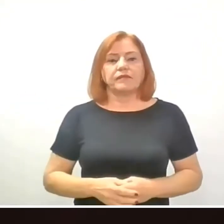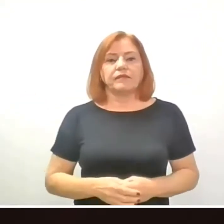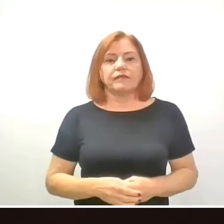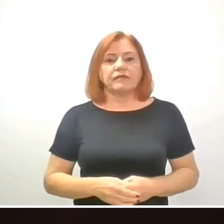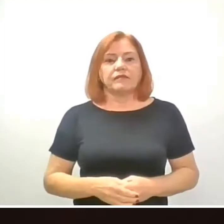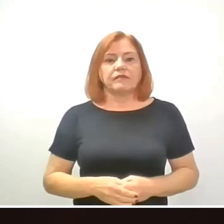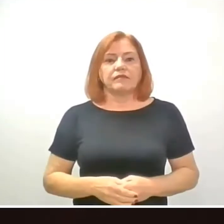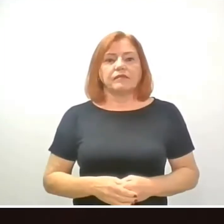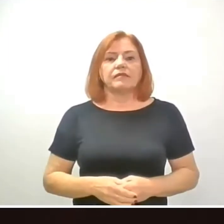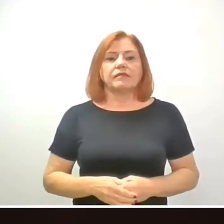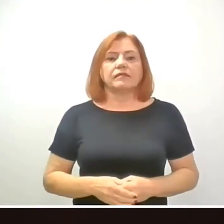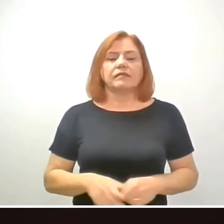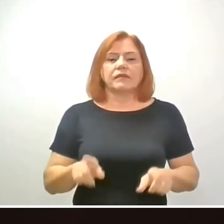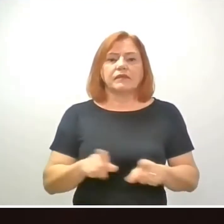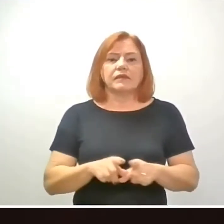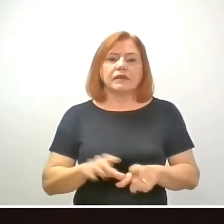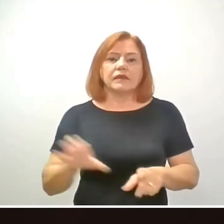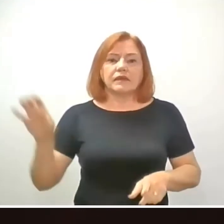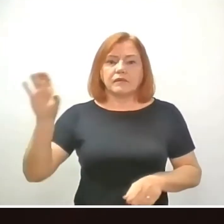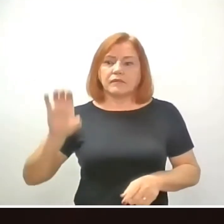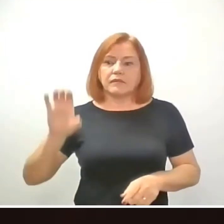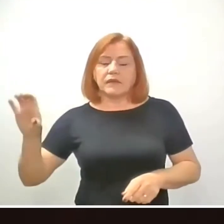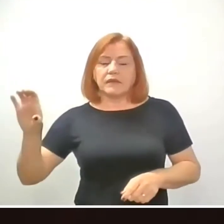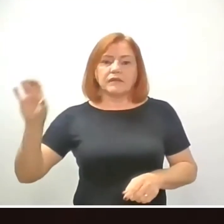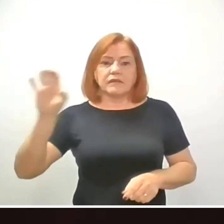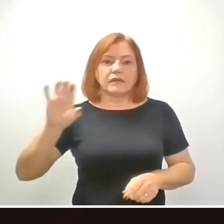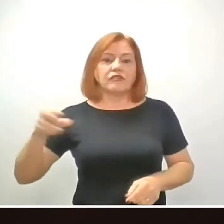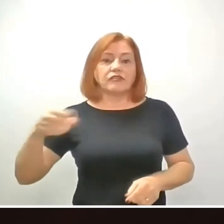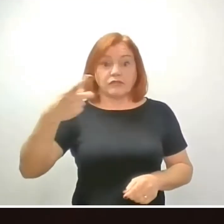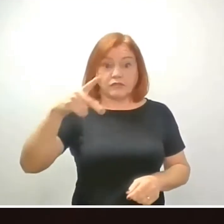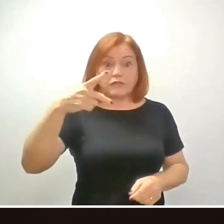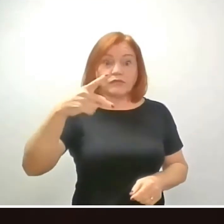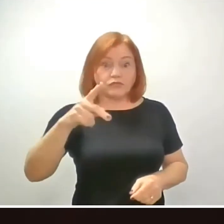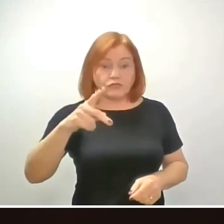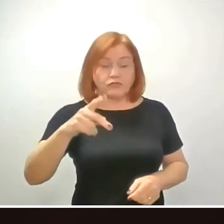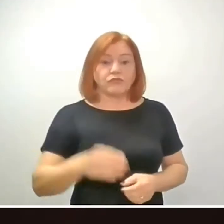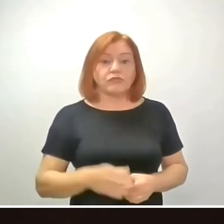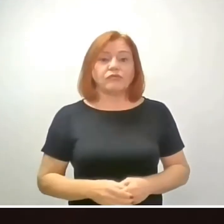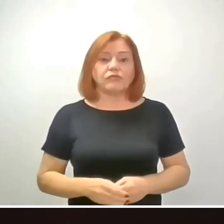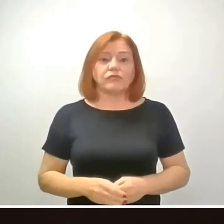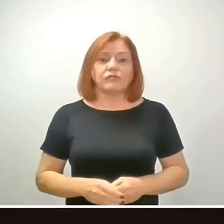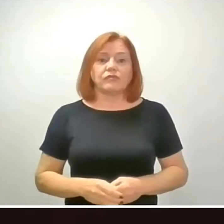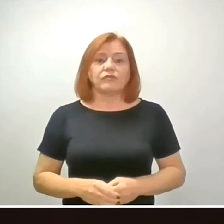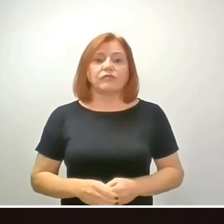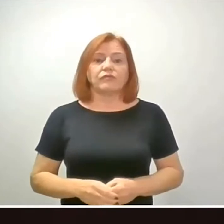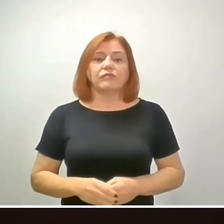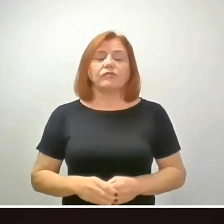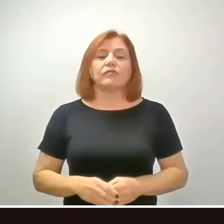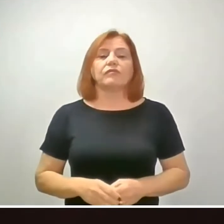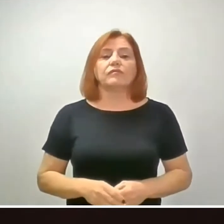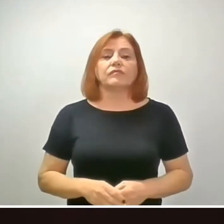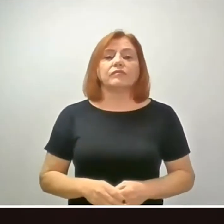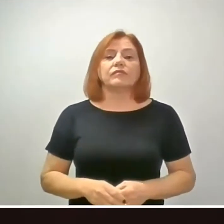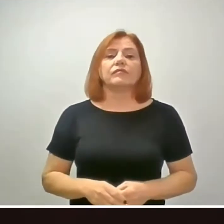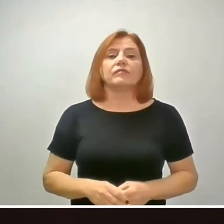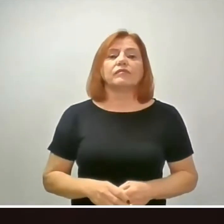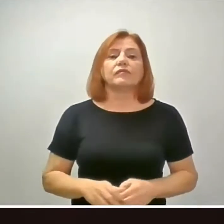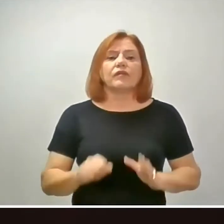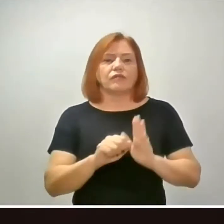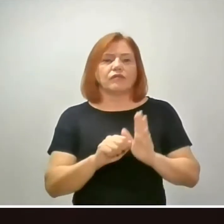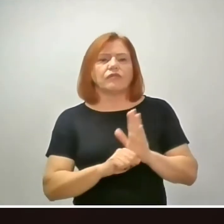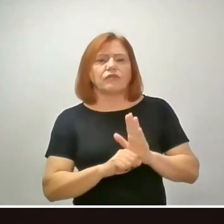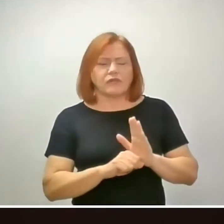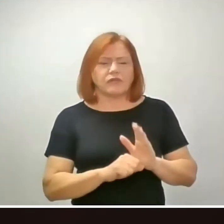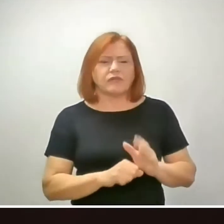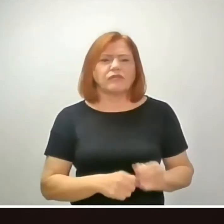da sua obra regional, seja sócios do Evangelho, seja ajudar a